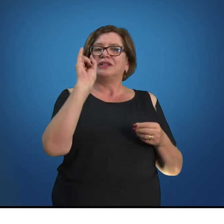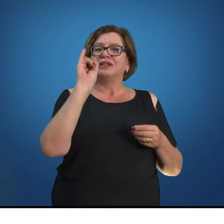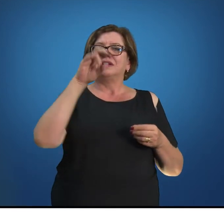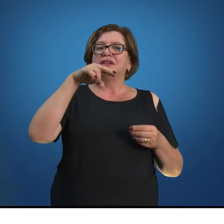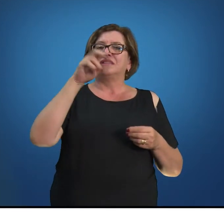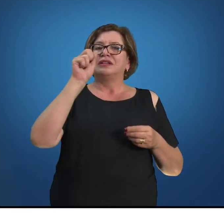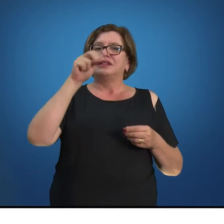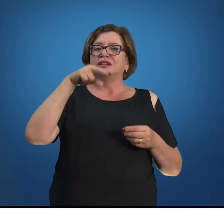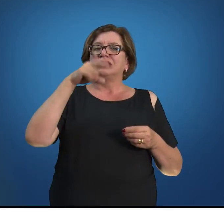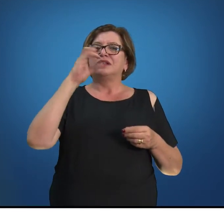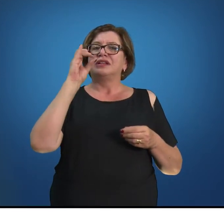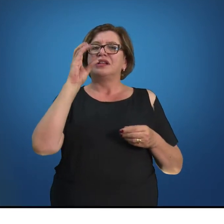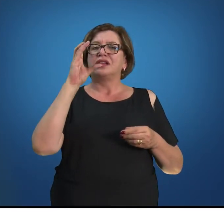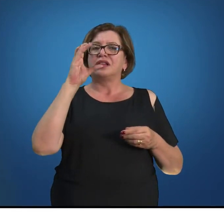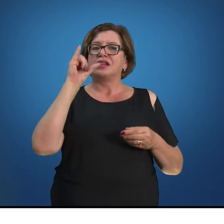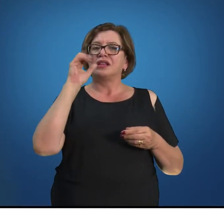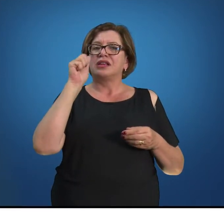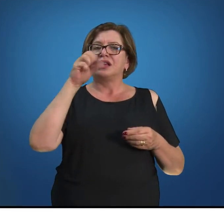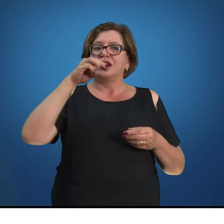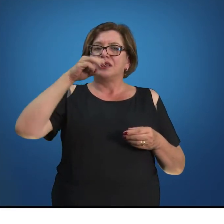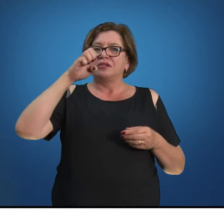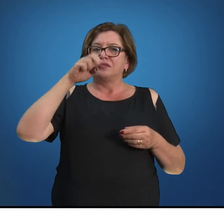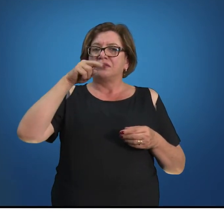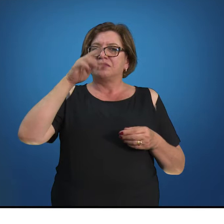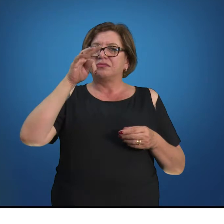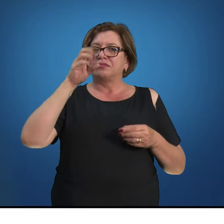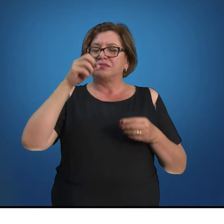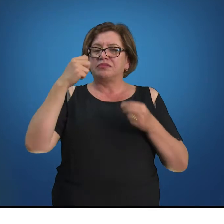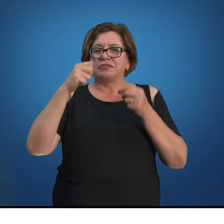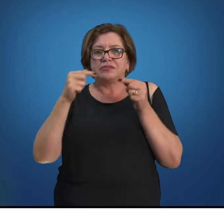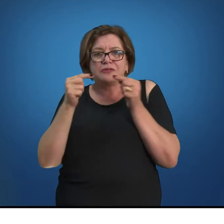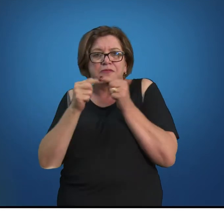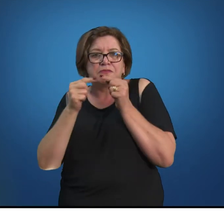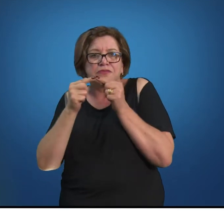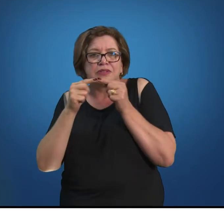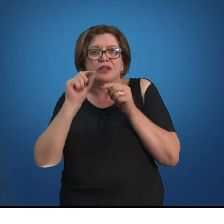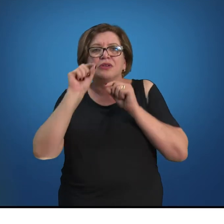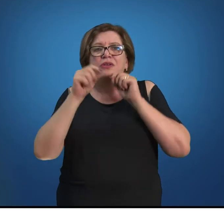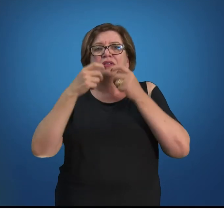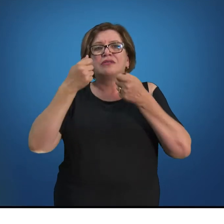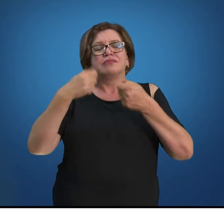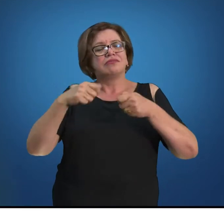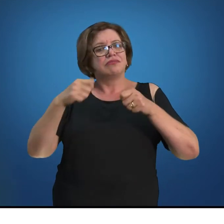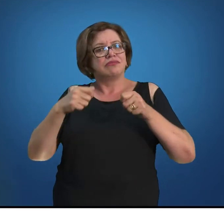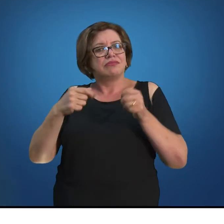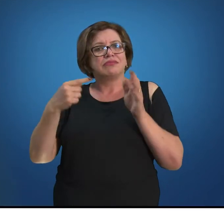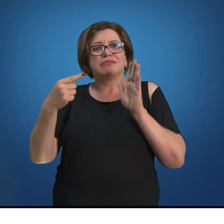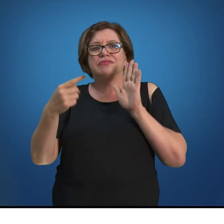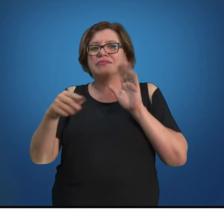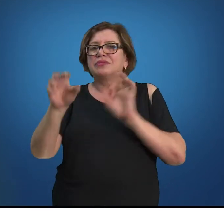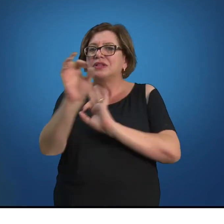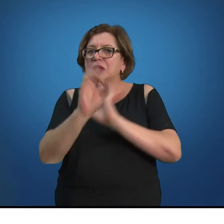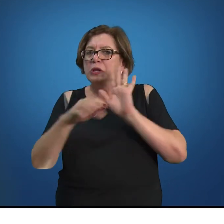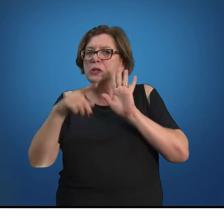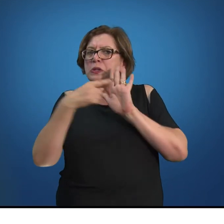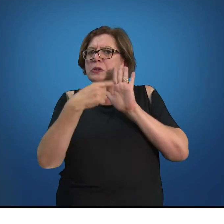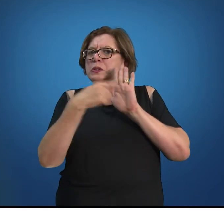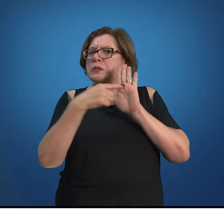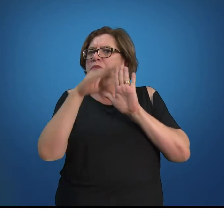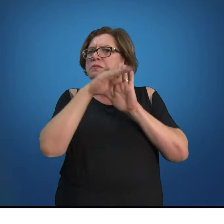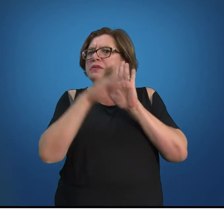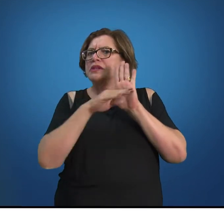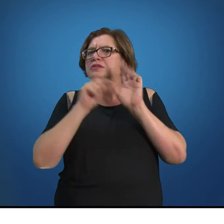municipais devem estar associados às demandas que foram levantadas durante a elaboração do plano